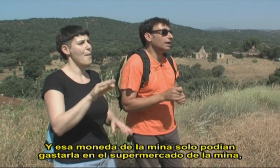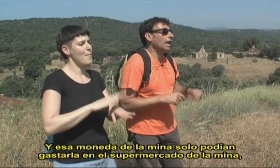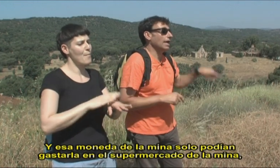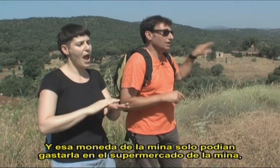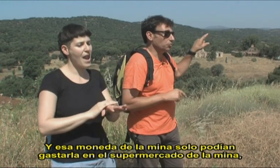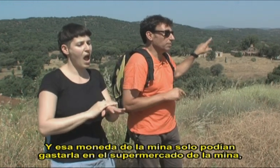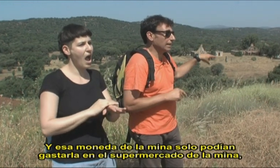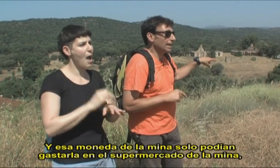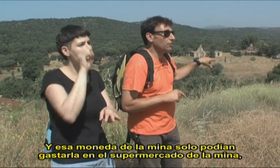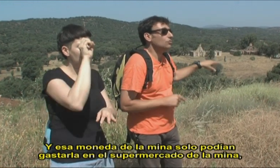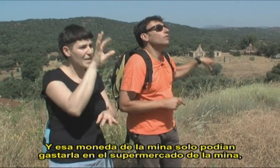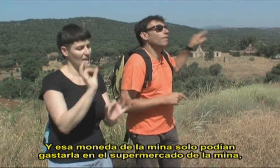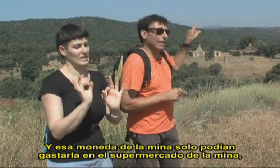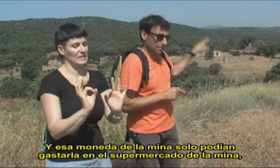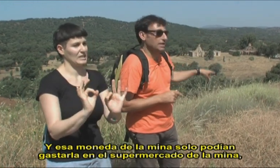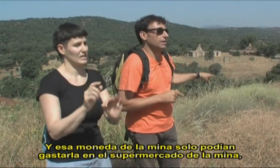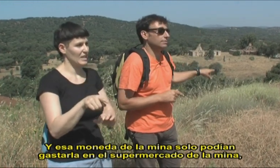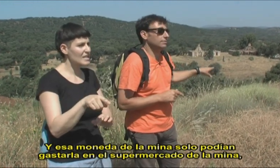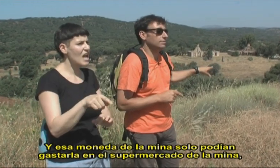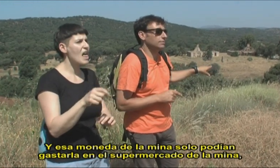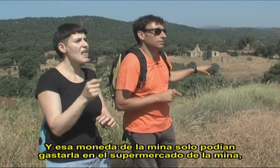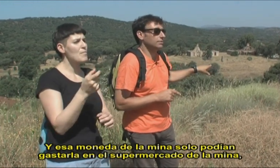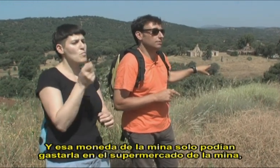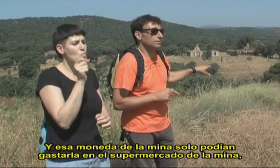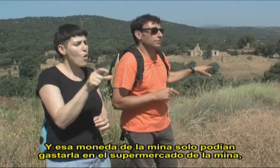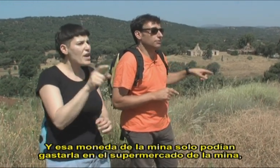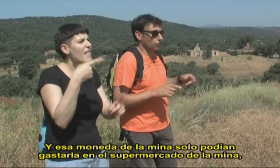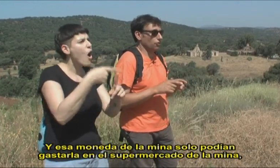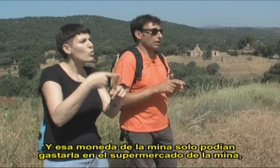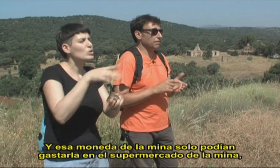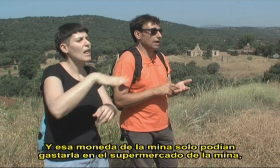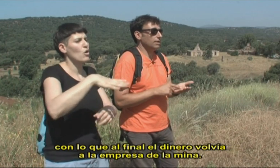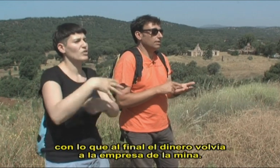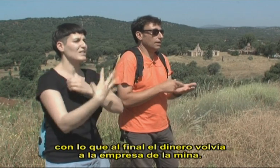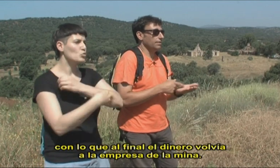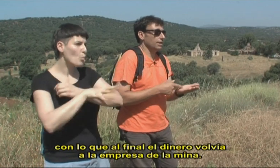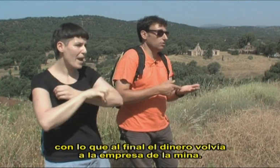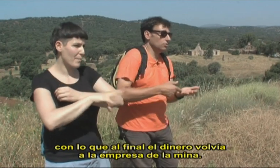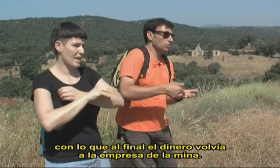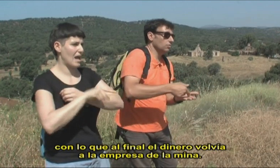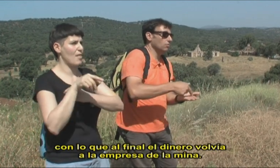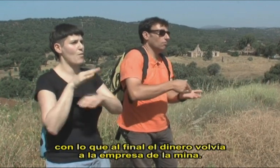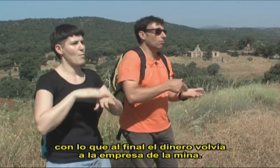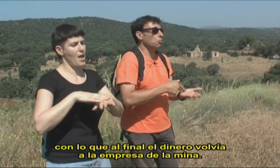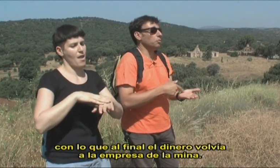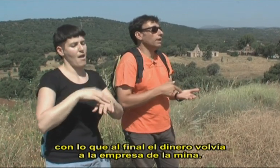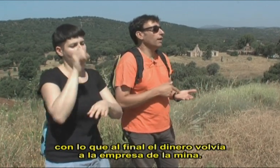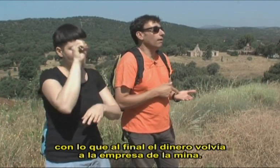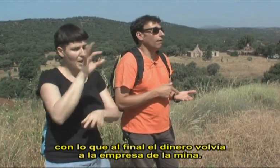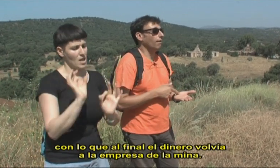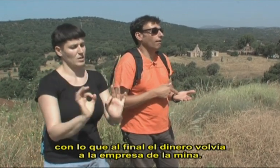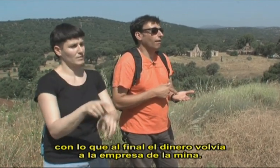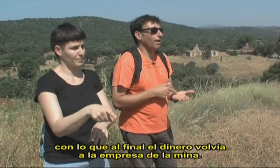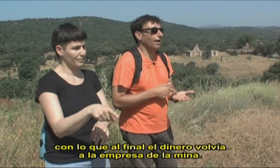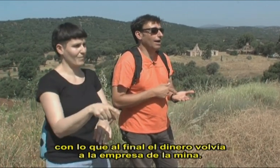gastarla en el supermercado de la mina. Con lo que al final el dinero volvía